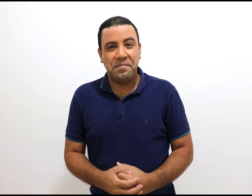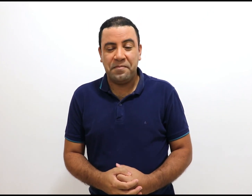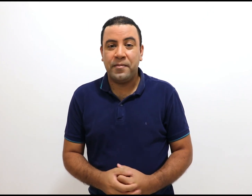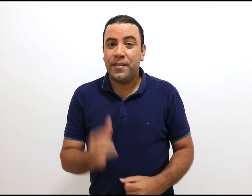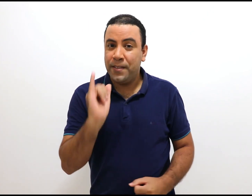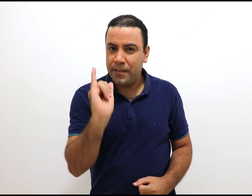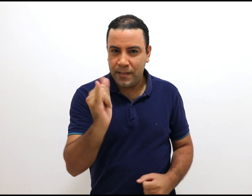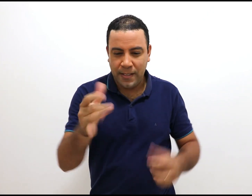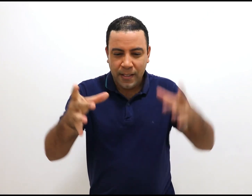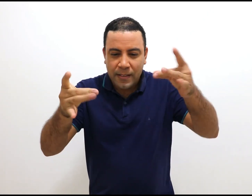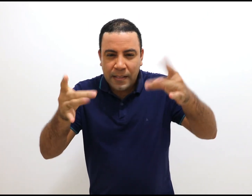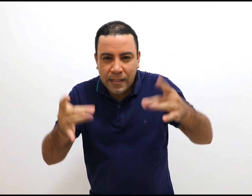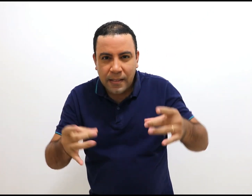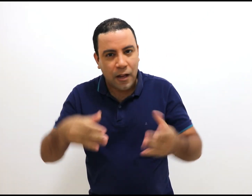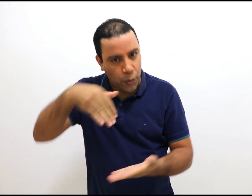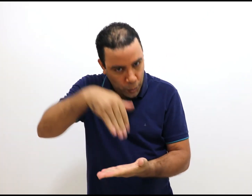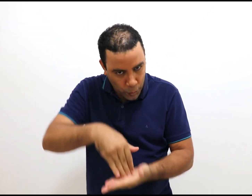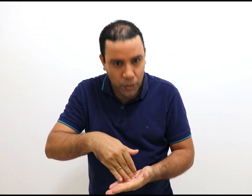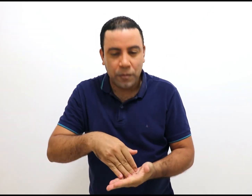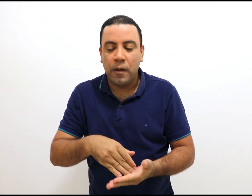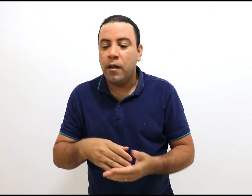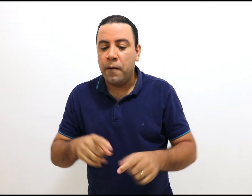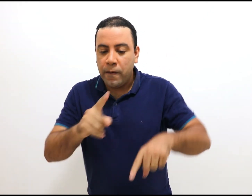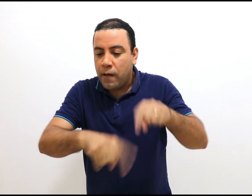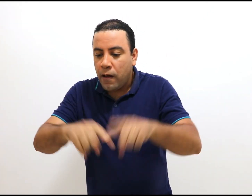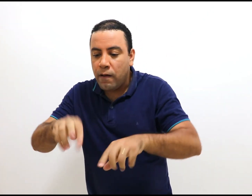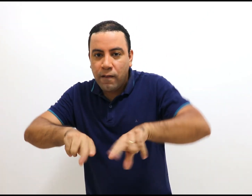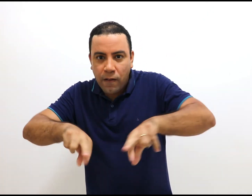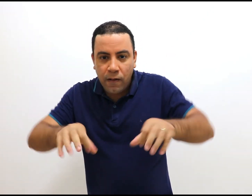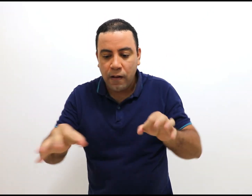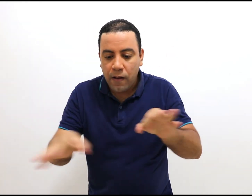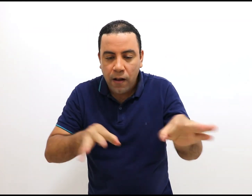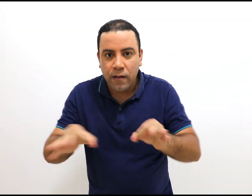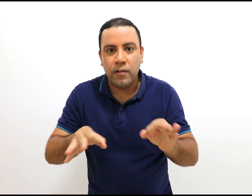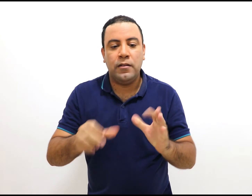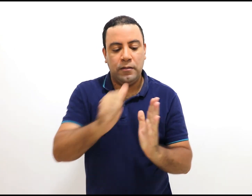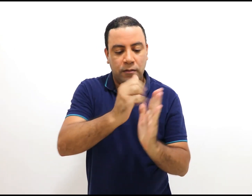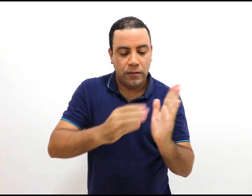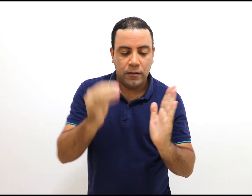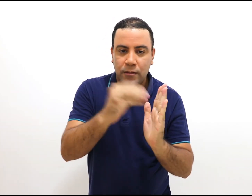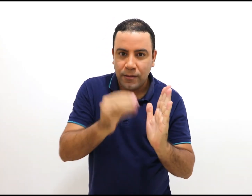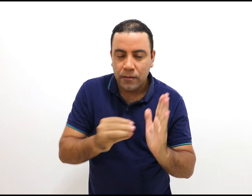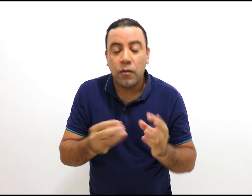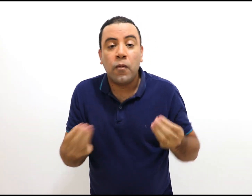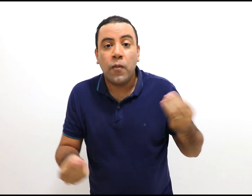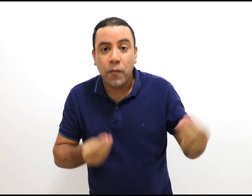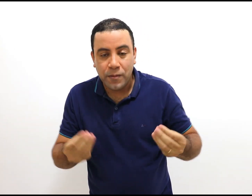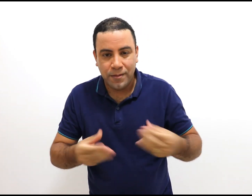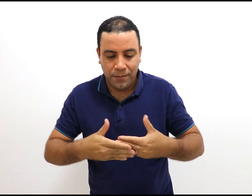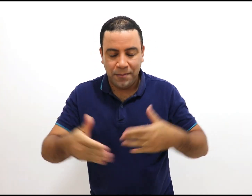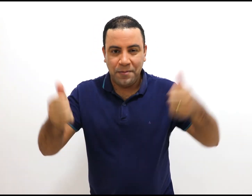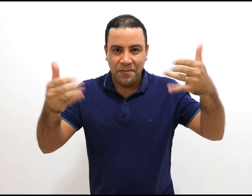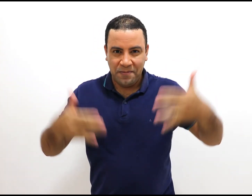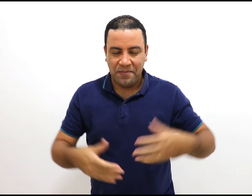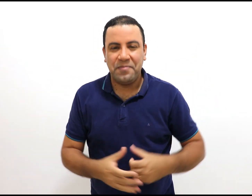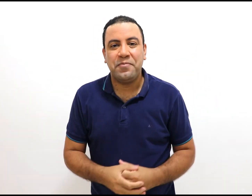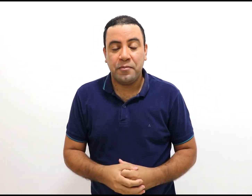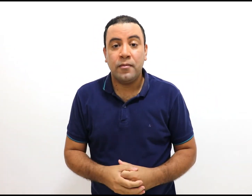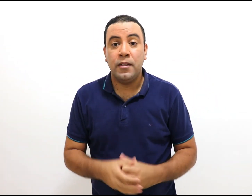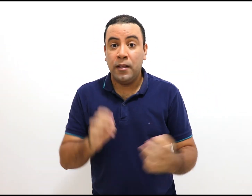A fim de informar os últimos detalhes sobre o meio para a construção das atividades em si, foram utilizados